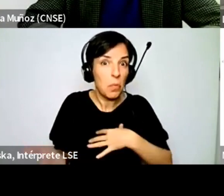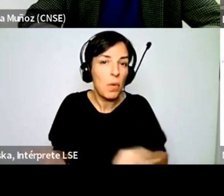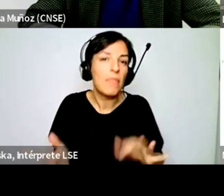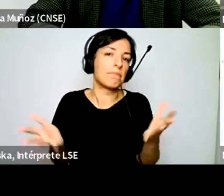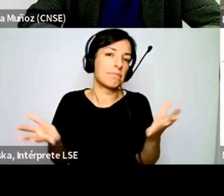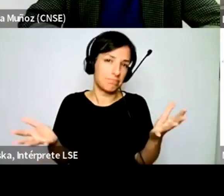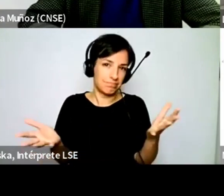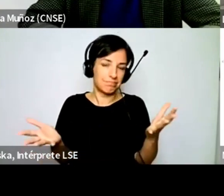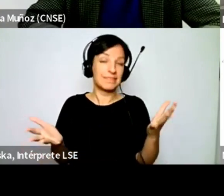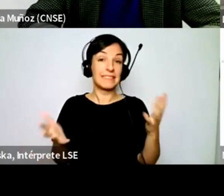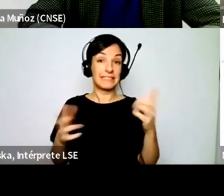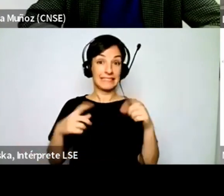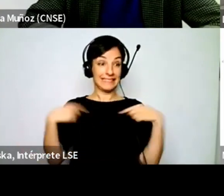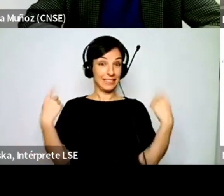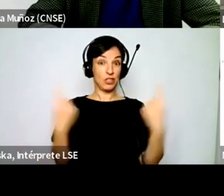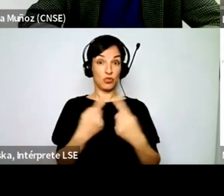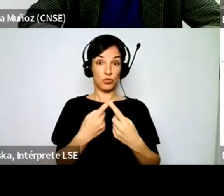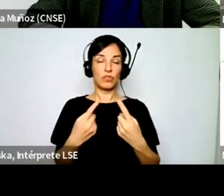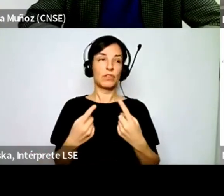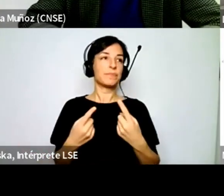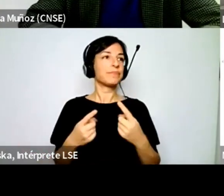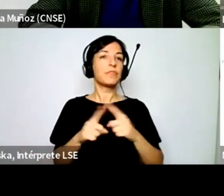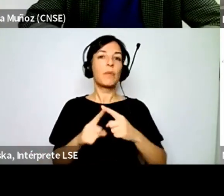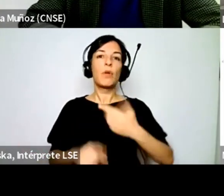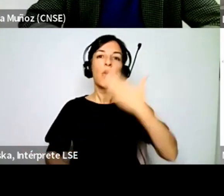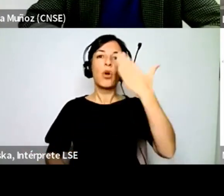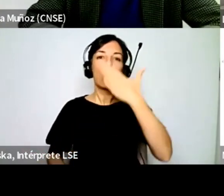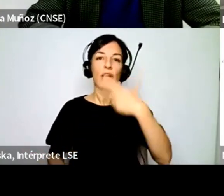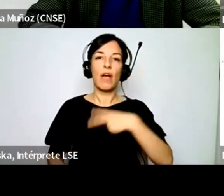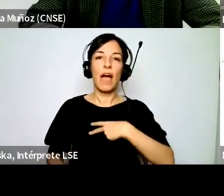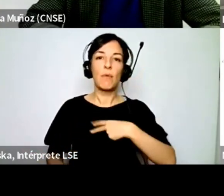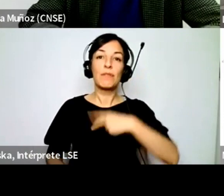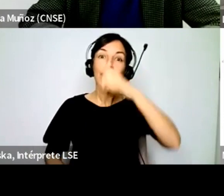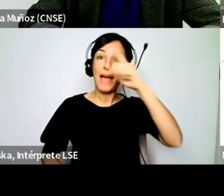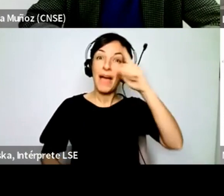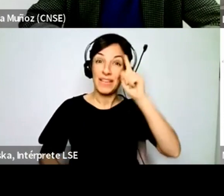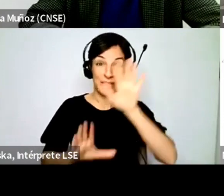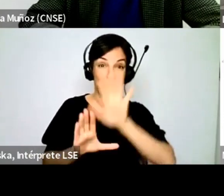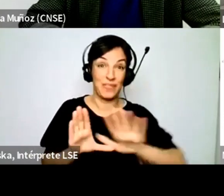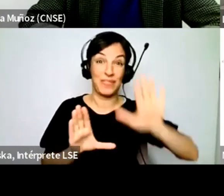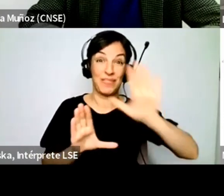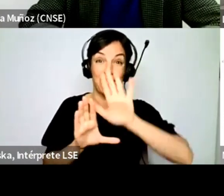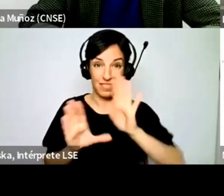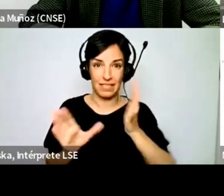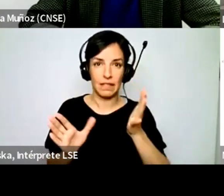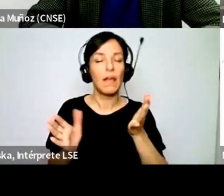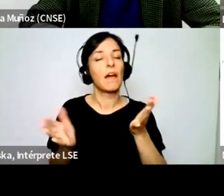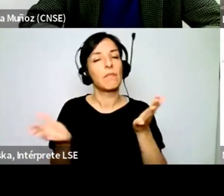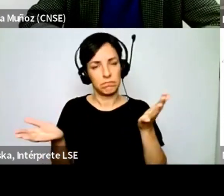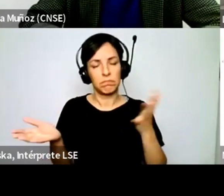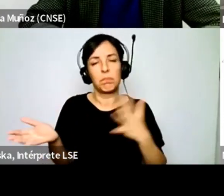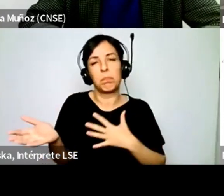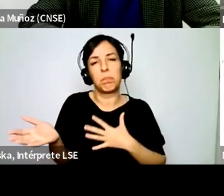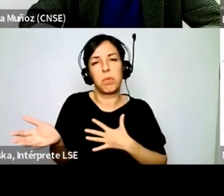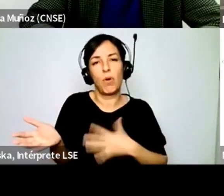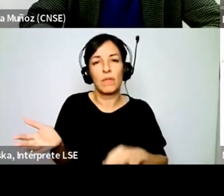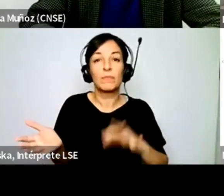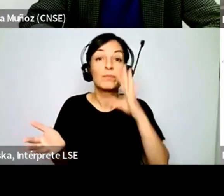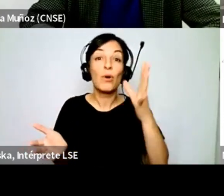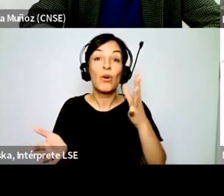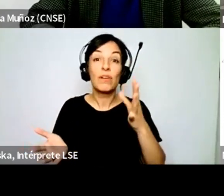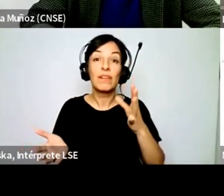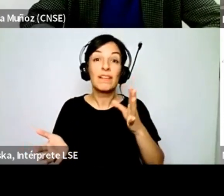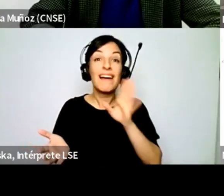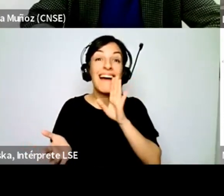decir, nosotros como Colegio de la Abogacía de Madrid, es verdad que podemos intervenir porque, como os ha